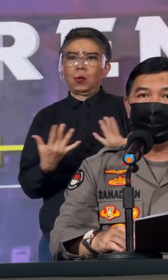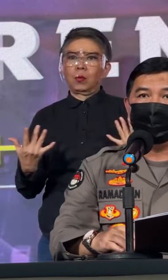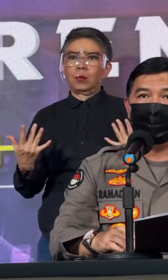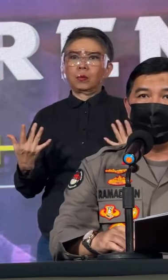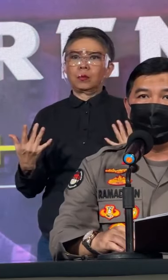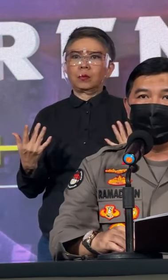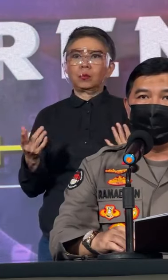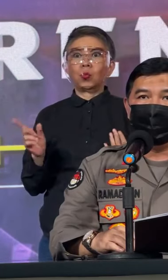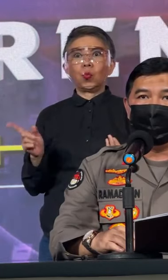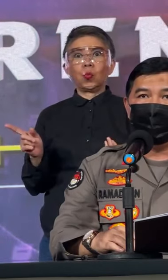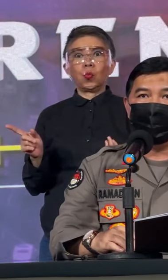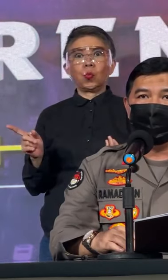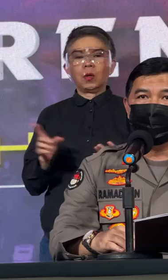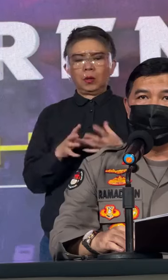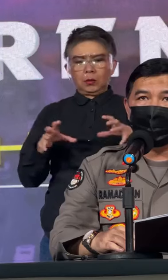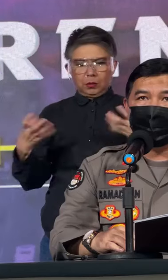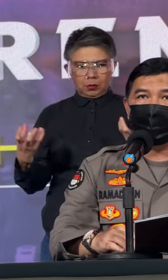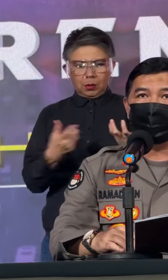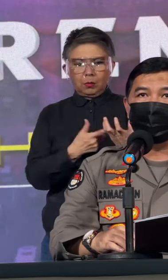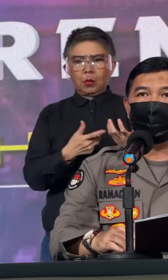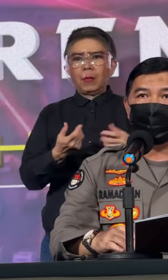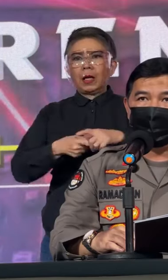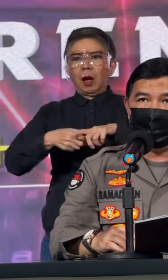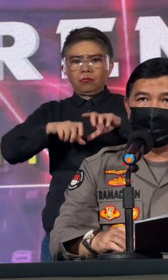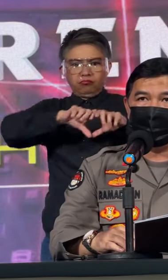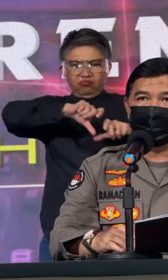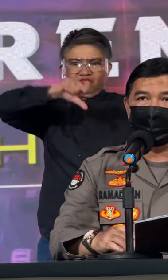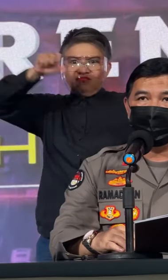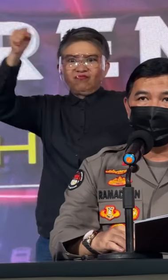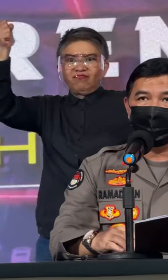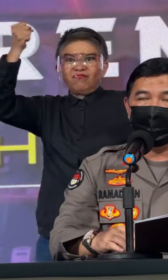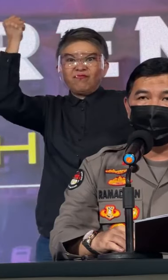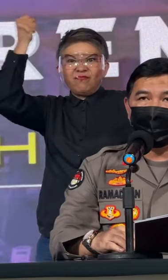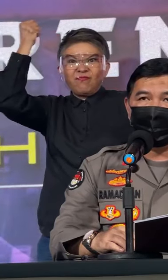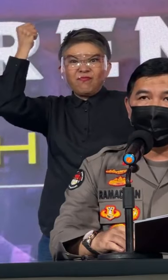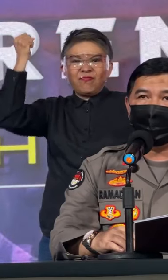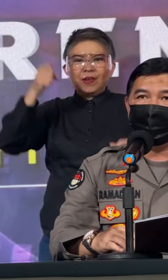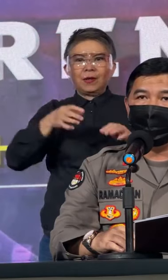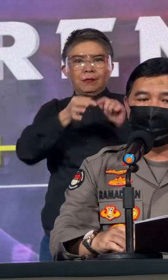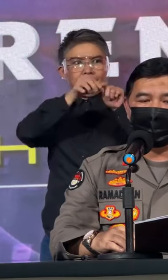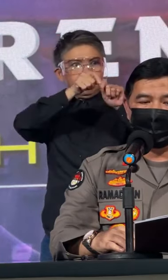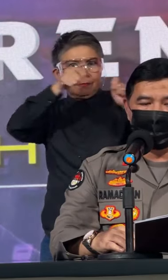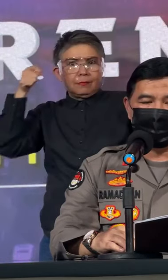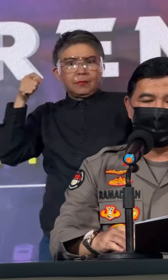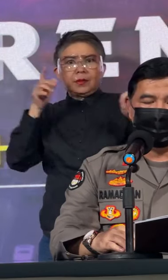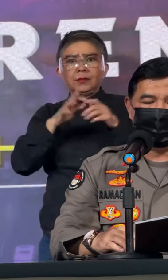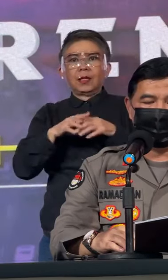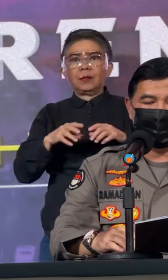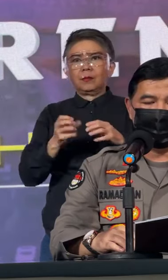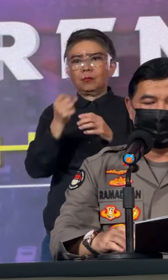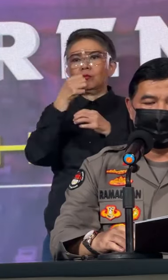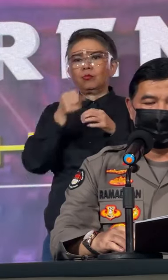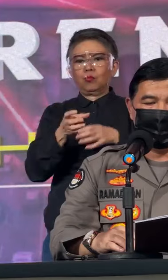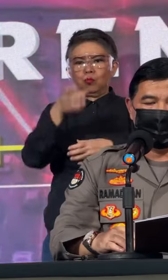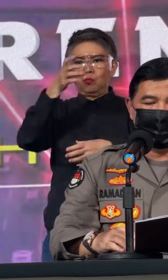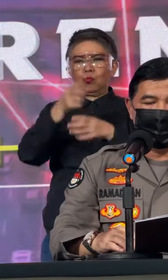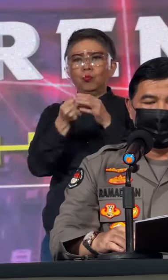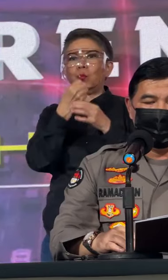warga yang menggunakan parang, panah, dan molotov.